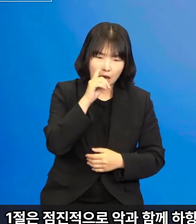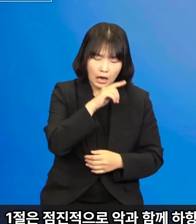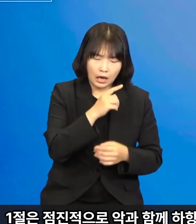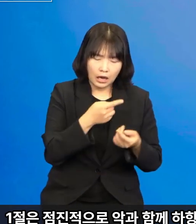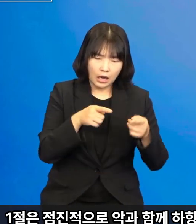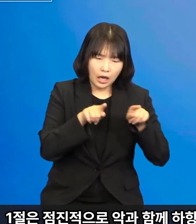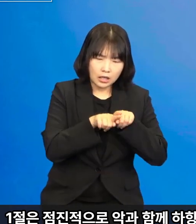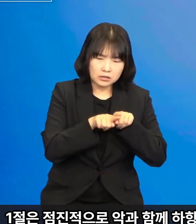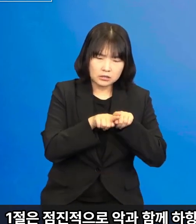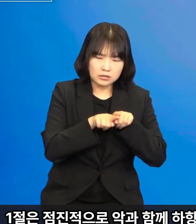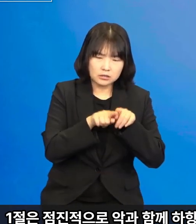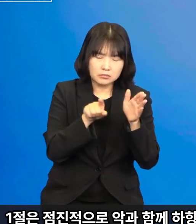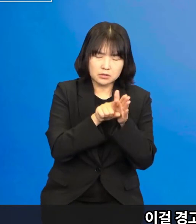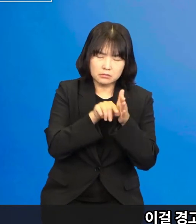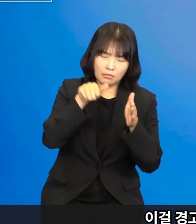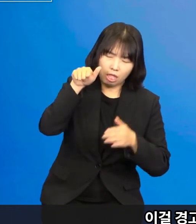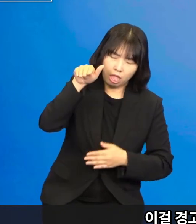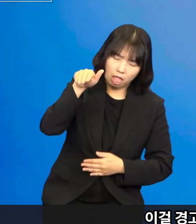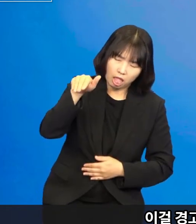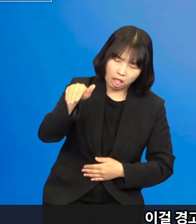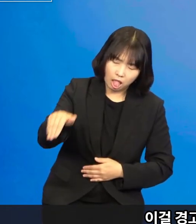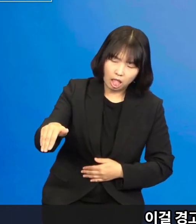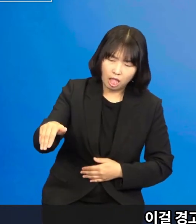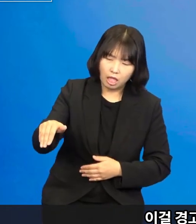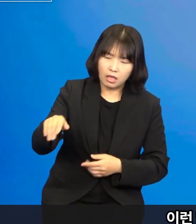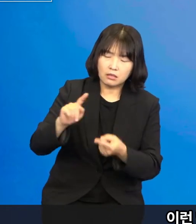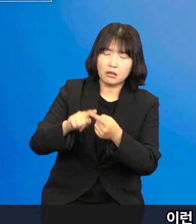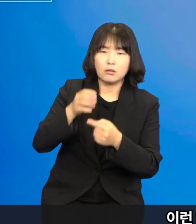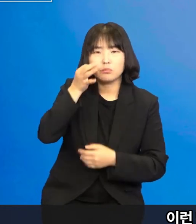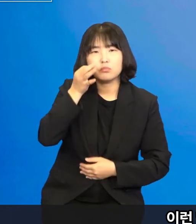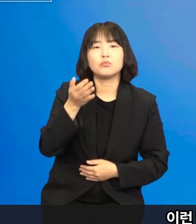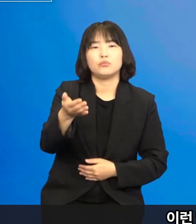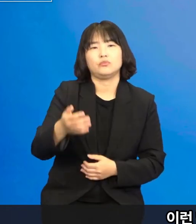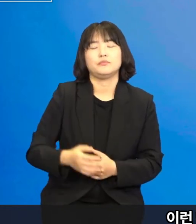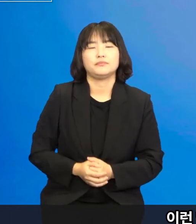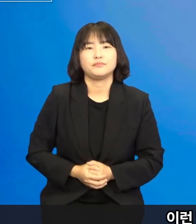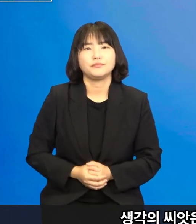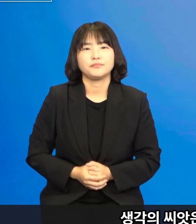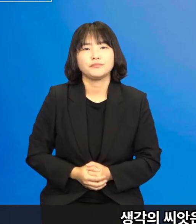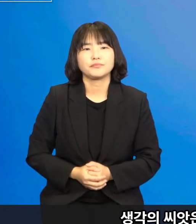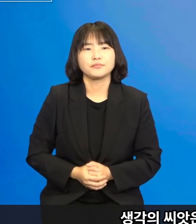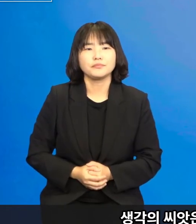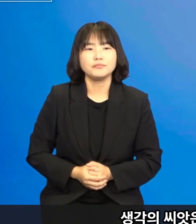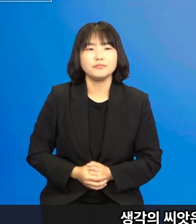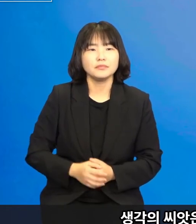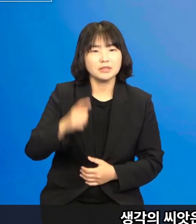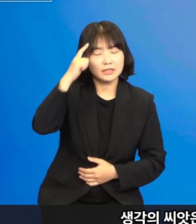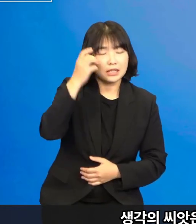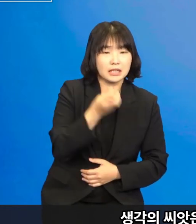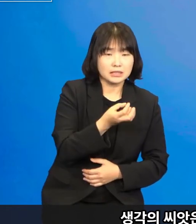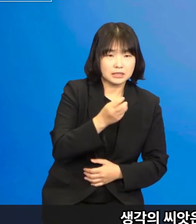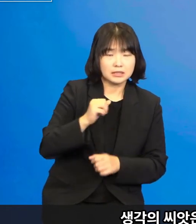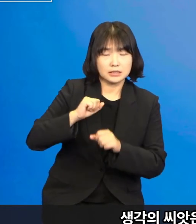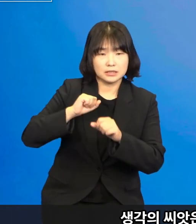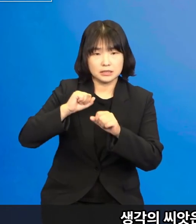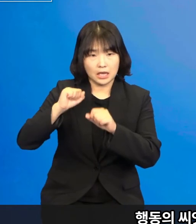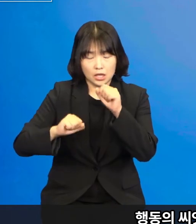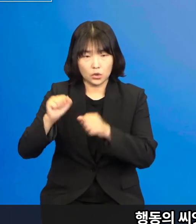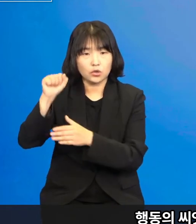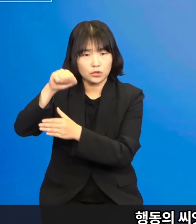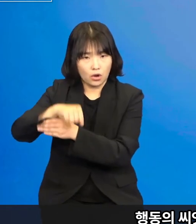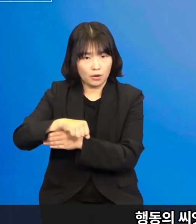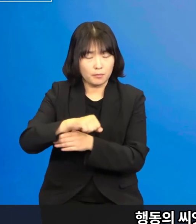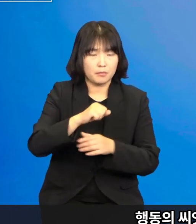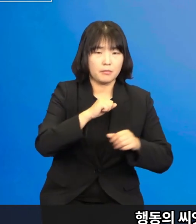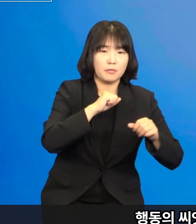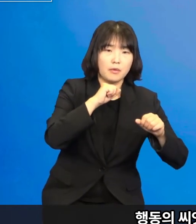하향스로 나아가는 그 과정을 보여주고 있어요. 이걸 경고하고 있는 거예요. 이런 말이 있습니다. 생각의 씨앗은 행동의 열매를 낳고,